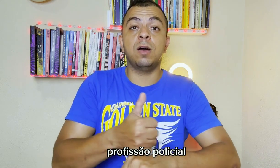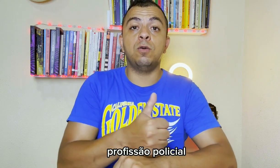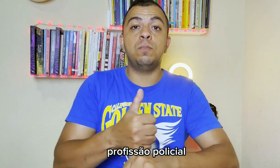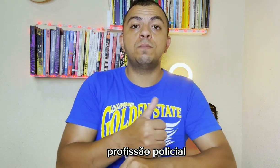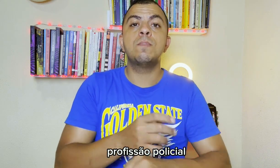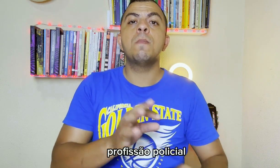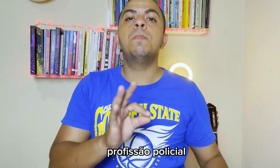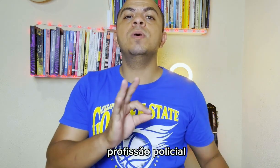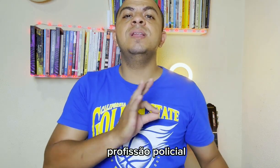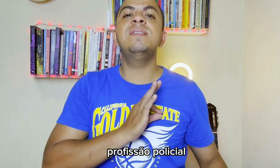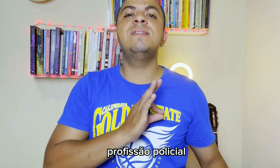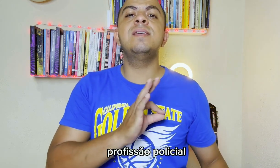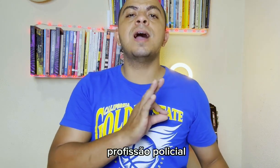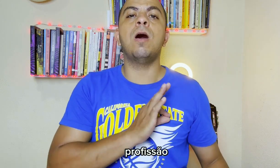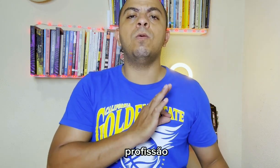Profissão, policial.